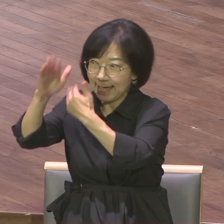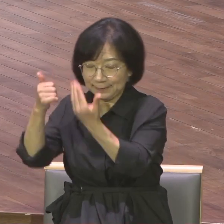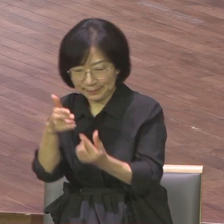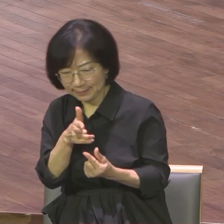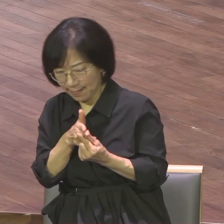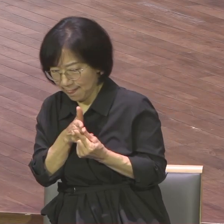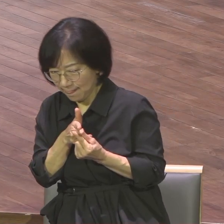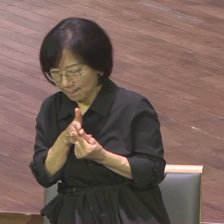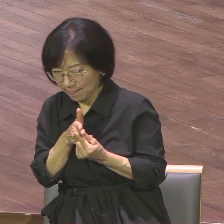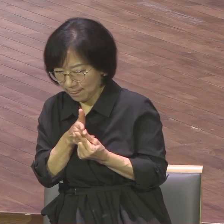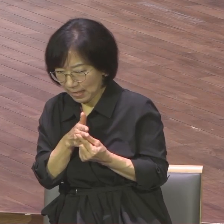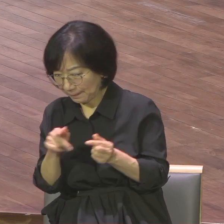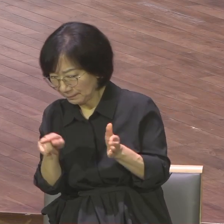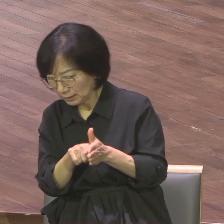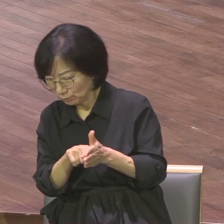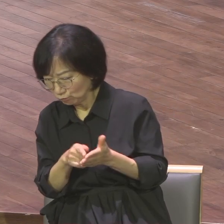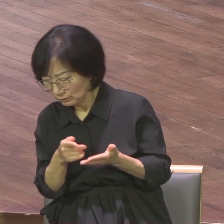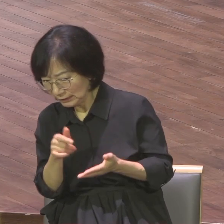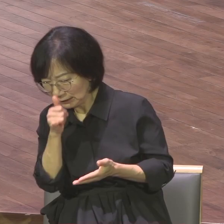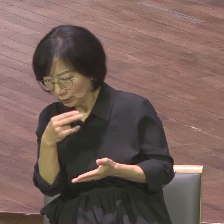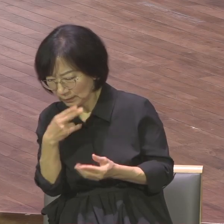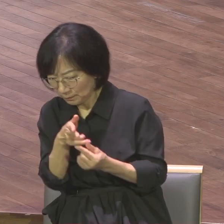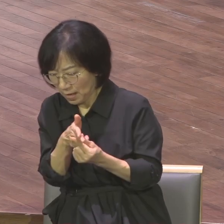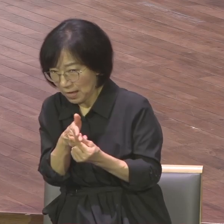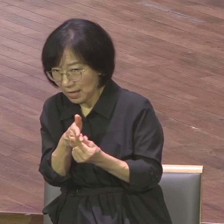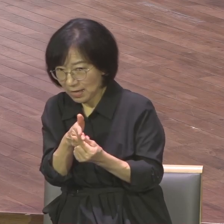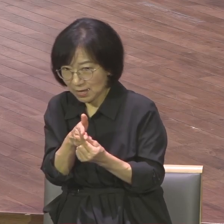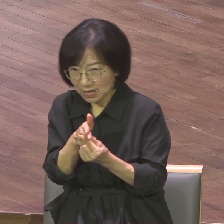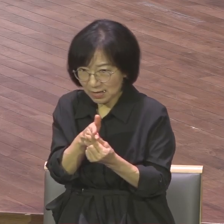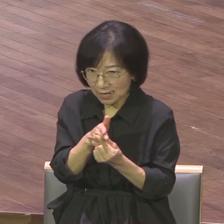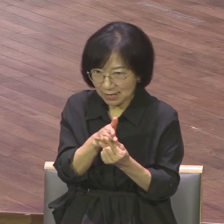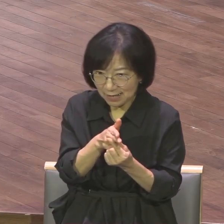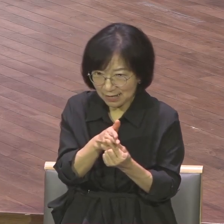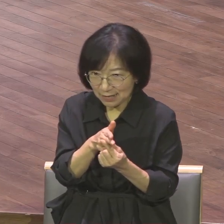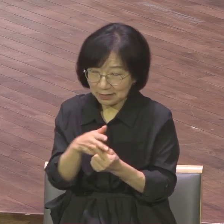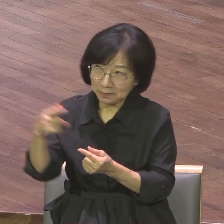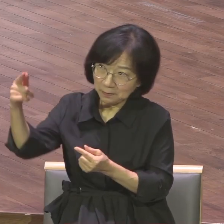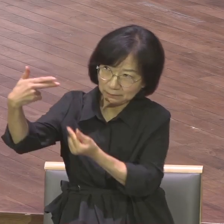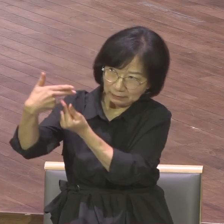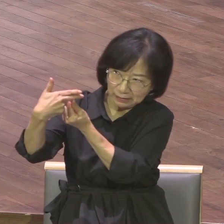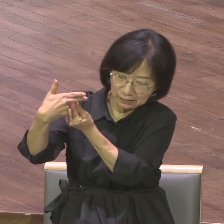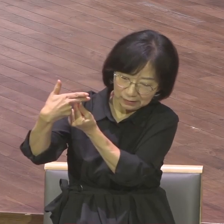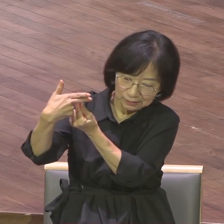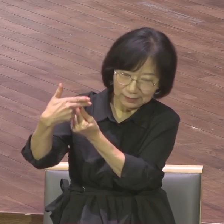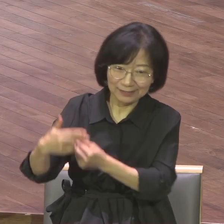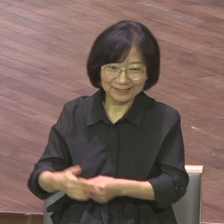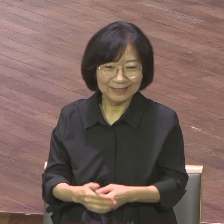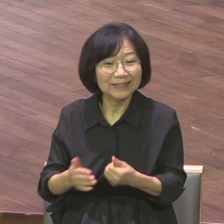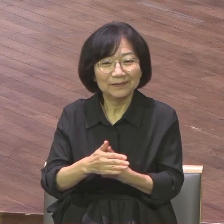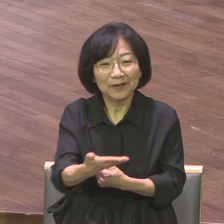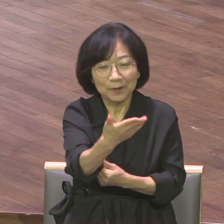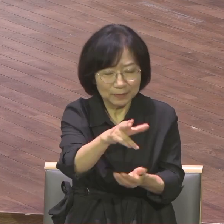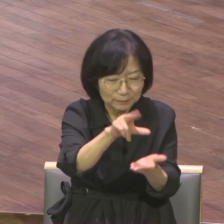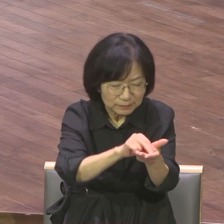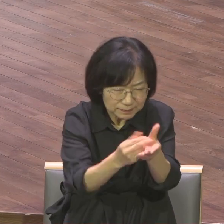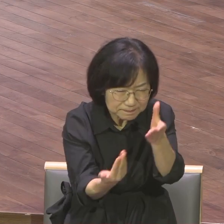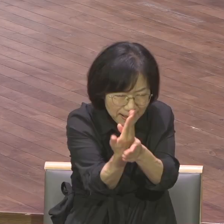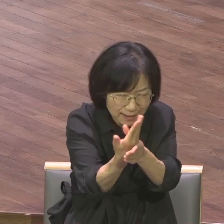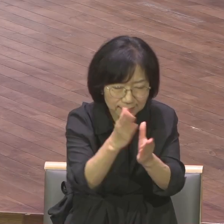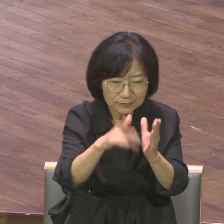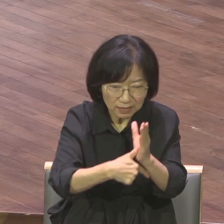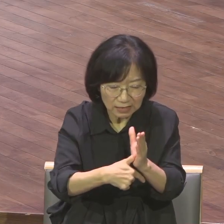있다. 영적 테스트. 그래서 우리는 어디요? 문제 사건 왔을 때 영적